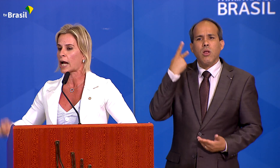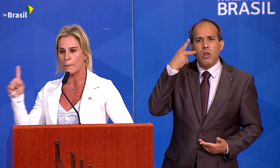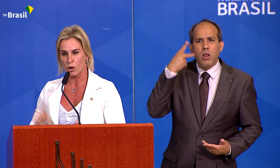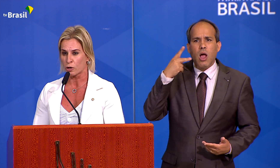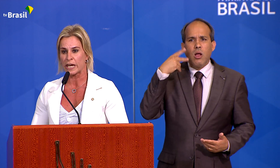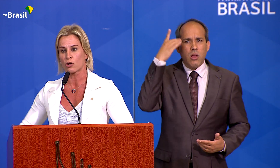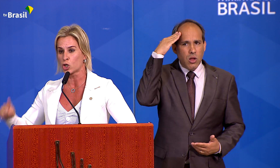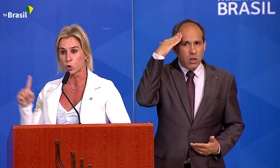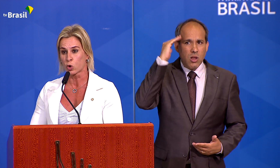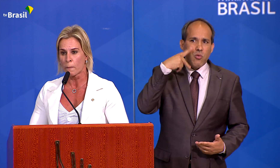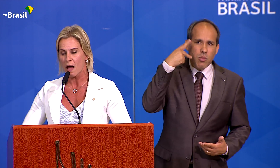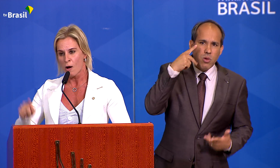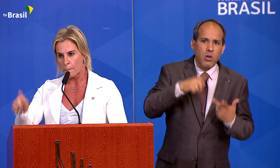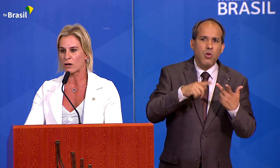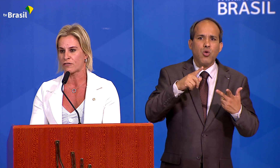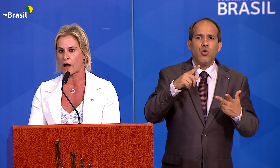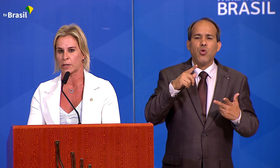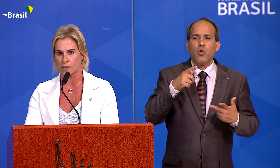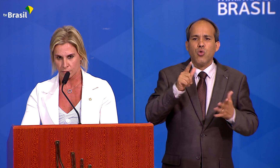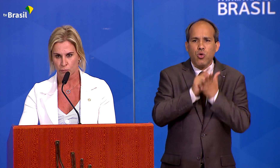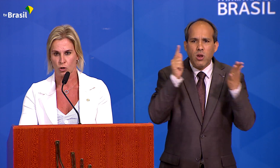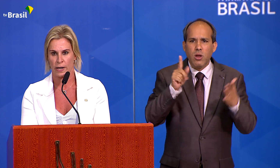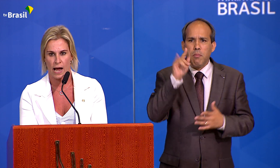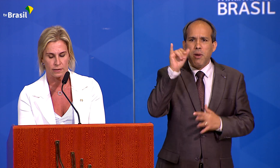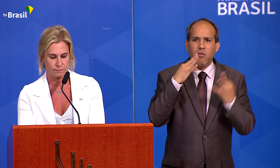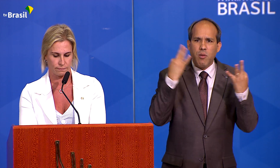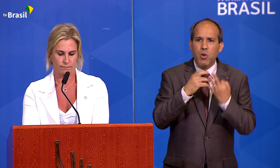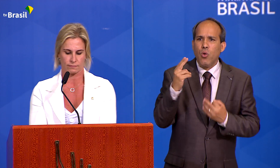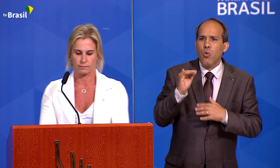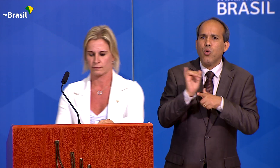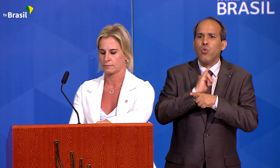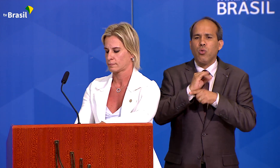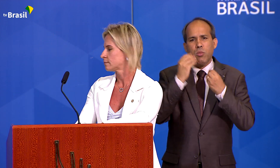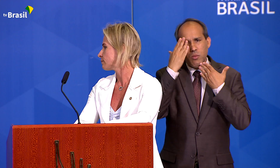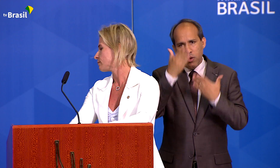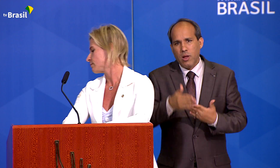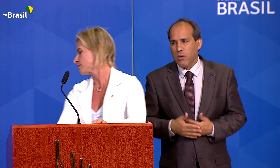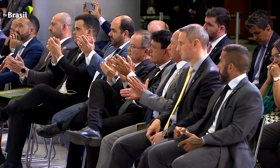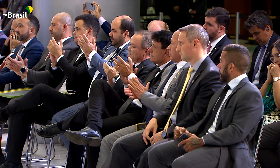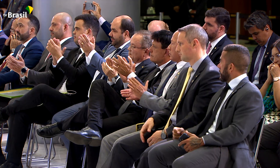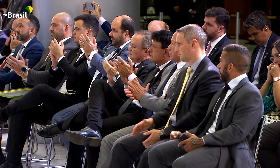jornalista caminhoneiro youtuber pode família muito obrigada